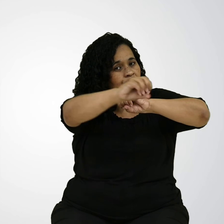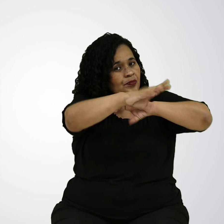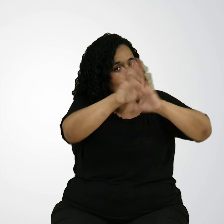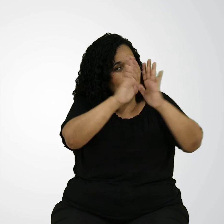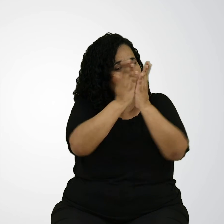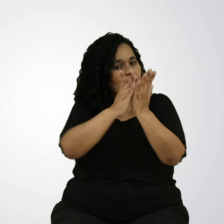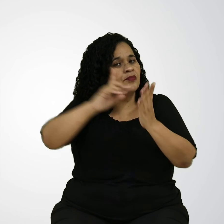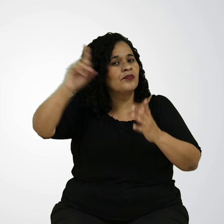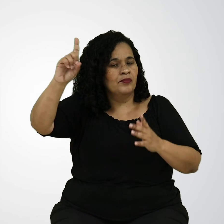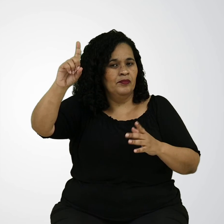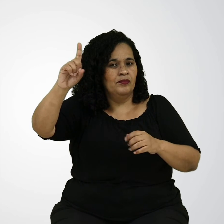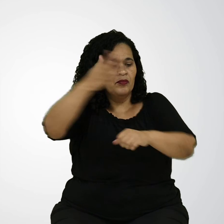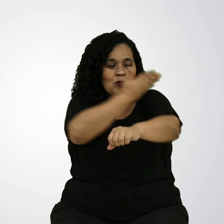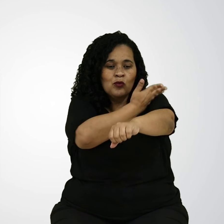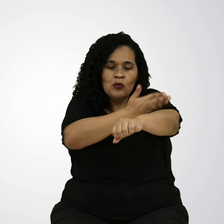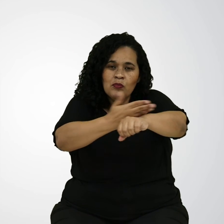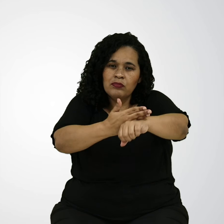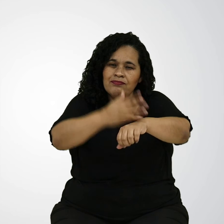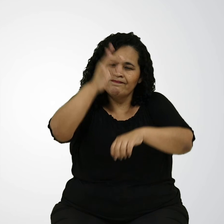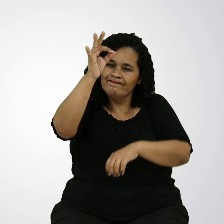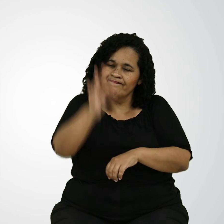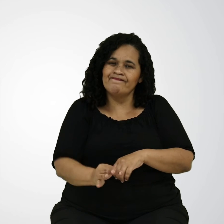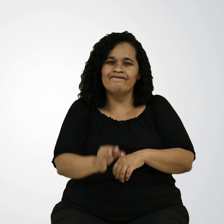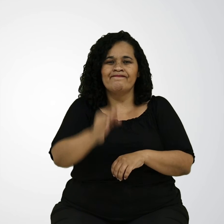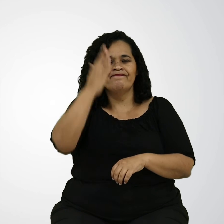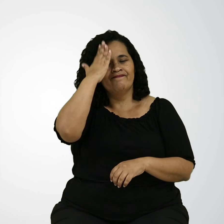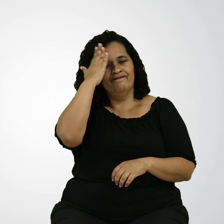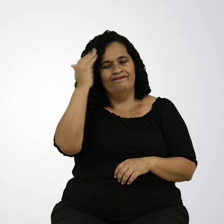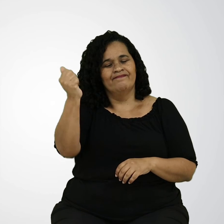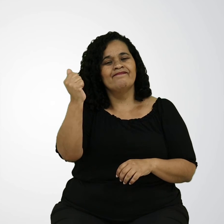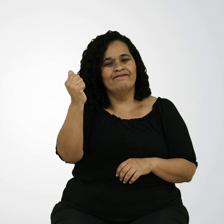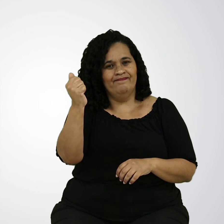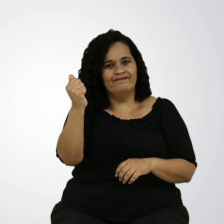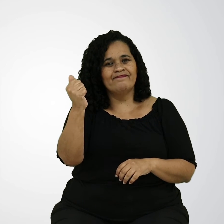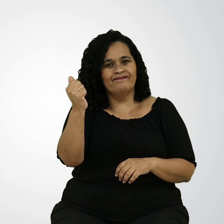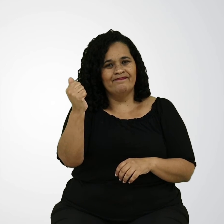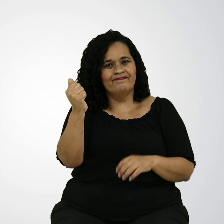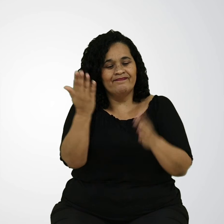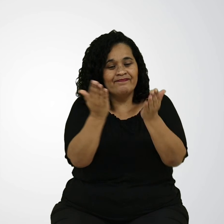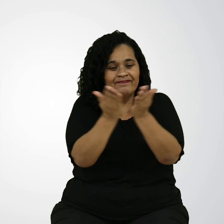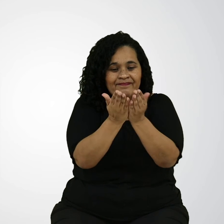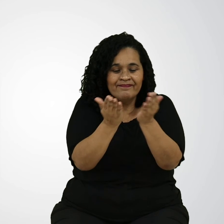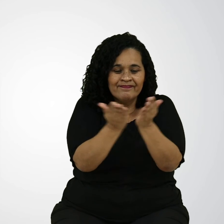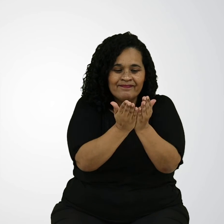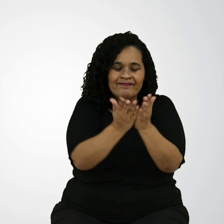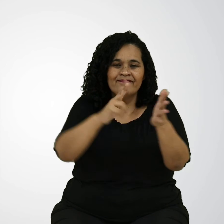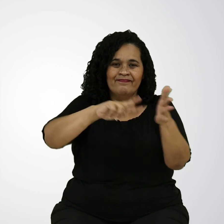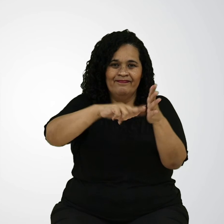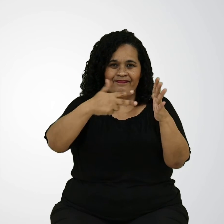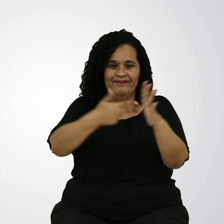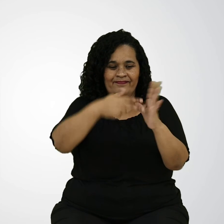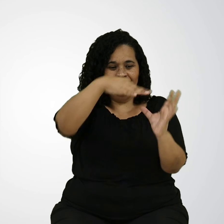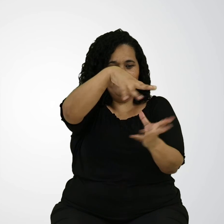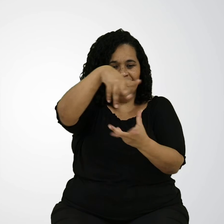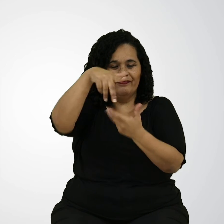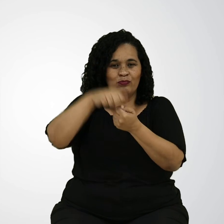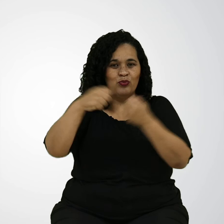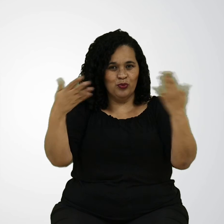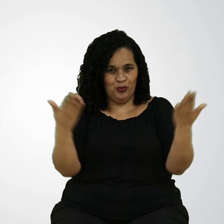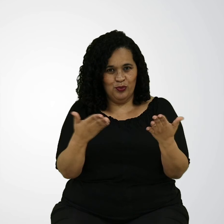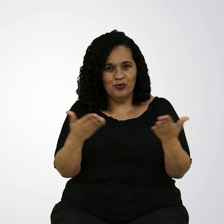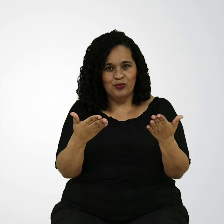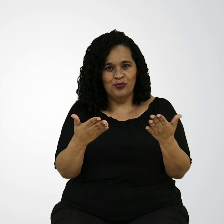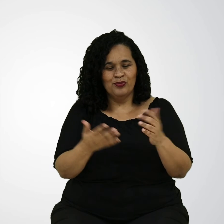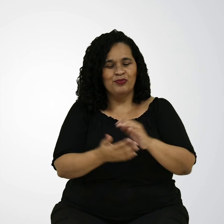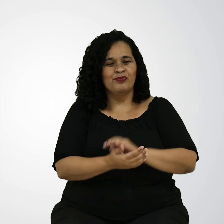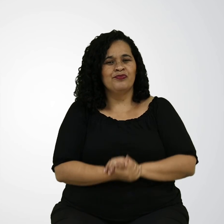a gente se comporte dessa maneira, com sabedoria em relação aos de fora. Isso é cristianismo no dia a dia. No dia a dia, legal. Cristianismo no dia a dia.